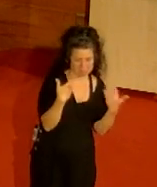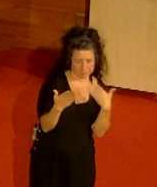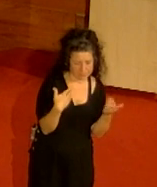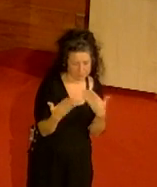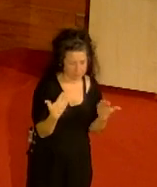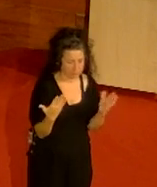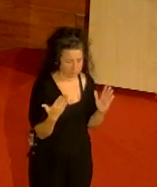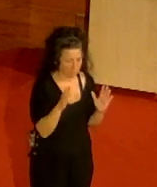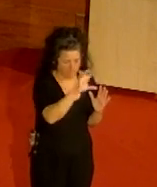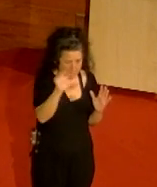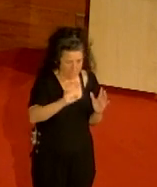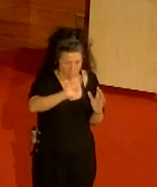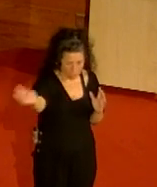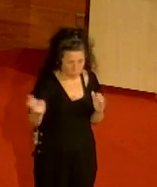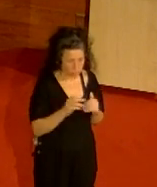bueno, ahora de otros países,